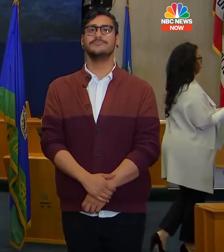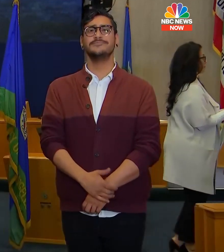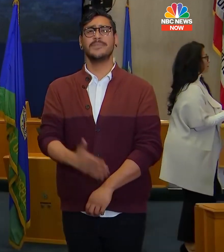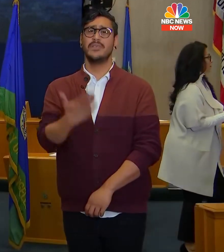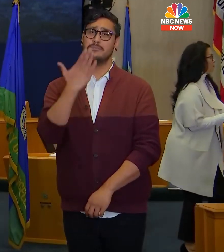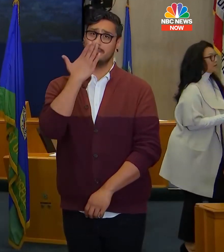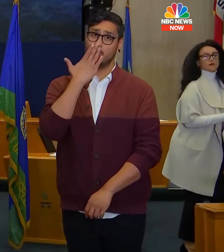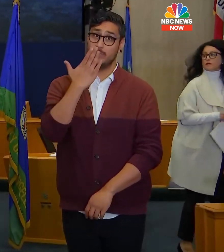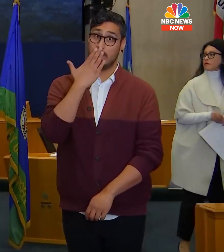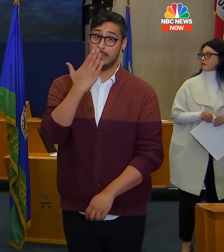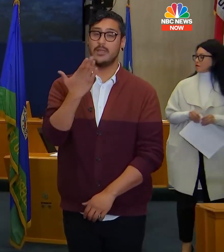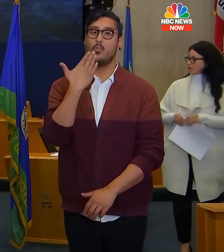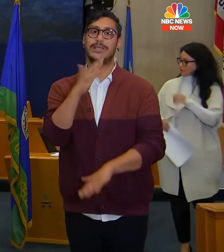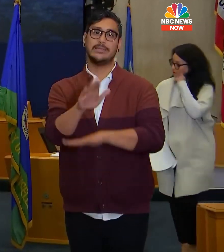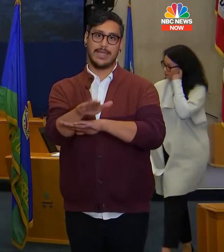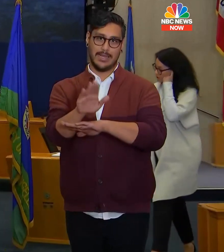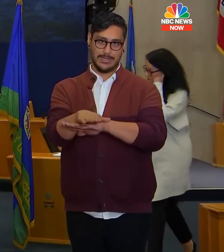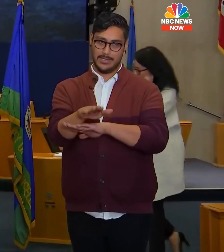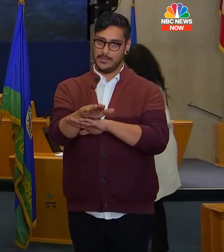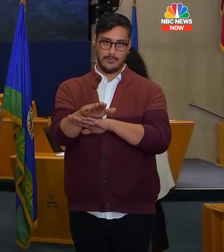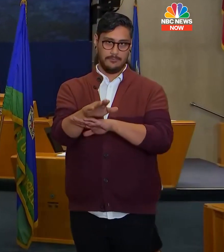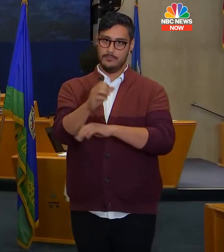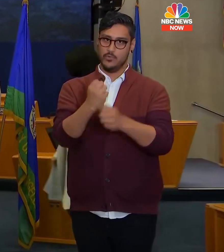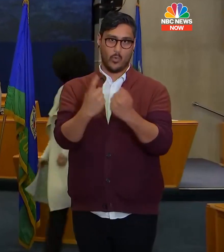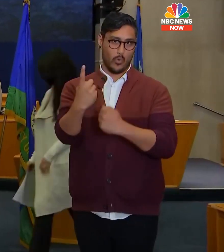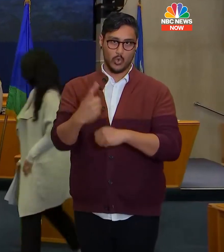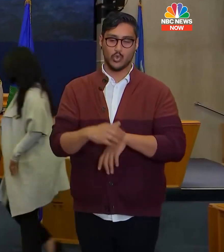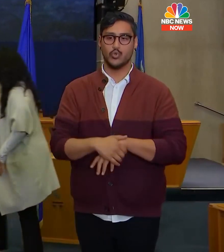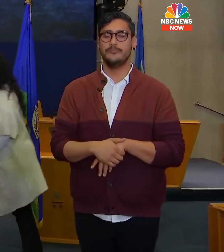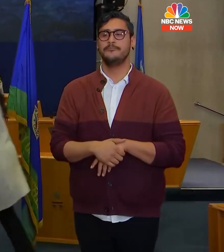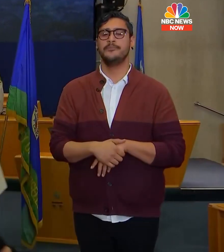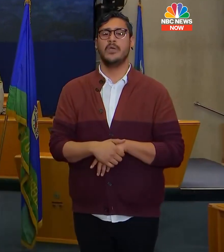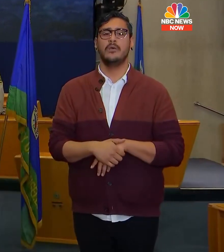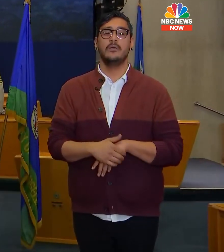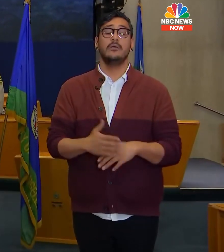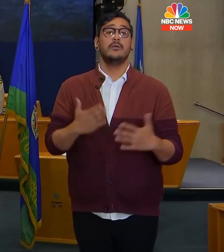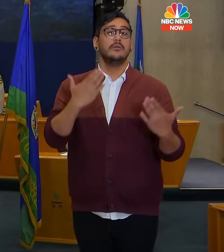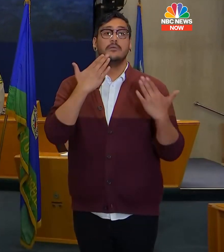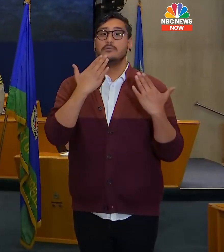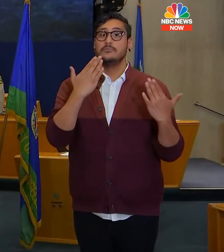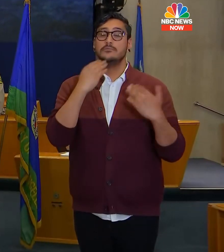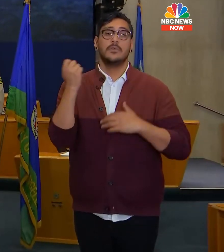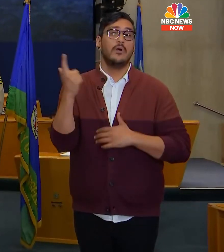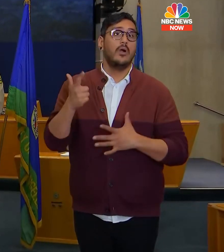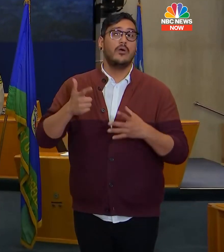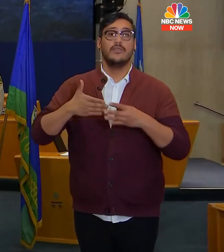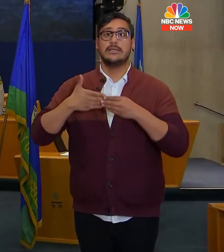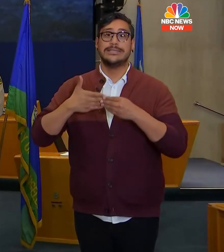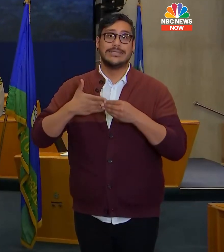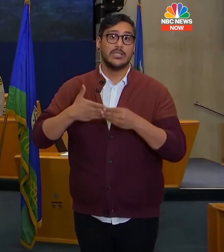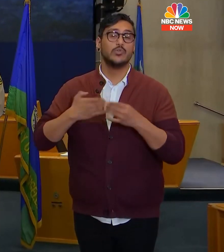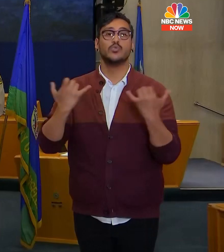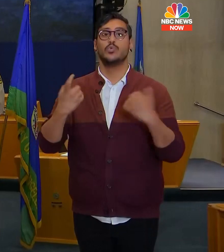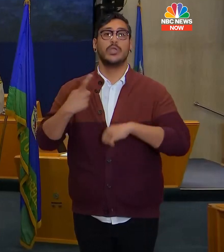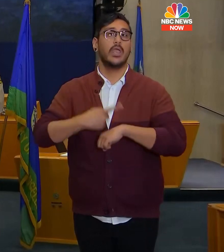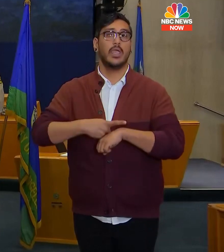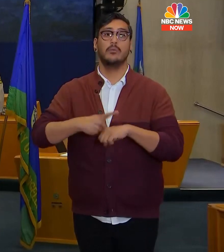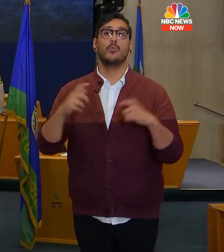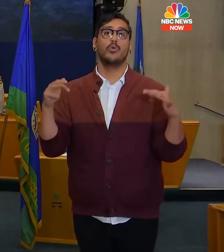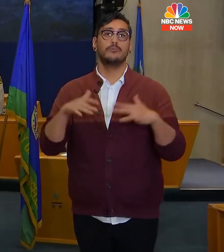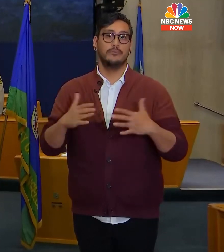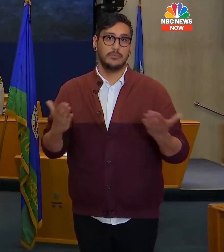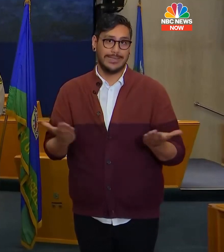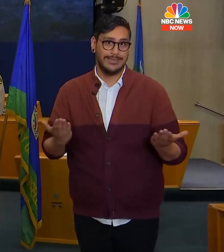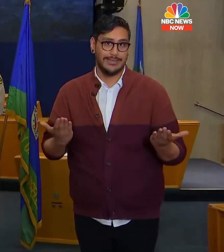Muchas gracias y buenas tardes a todos. Quiero agradecer a todos nuestros líderes hoy por estar aquí y